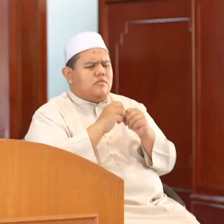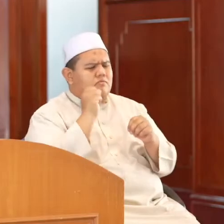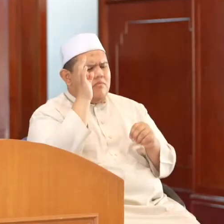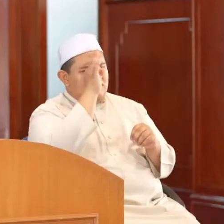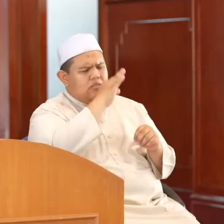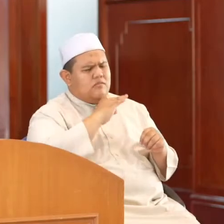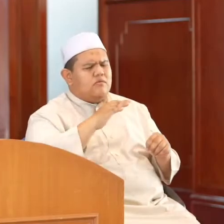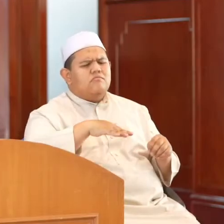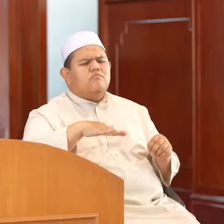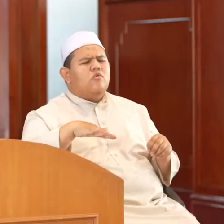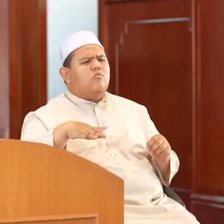budak-budak walaupun umur kita 80 tahun.